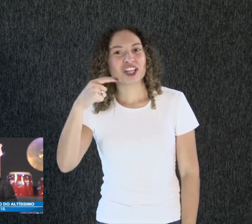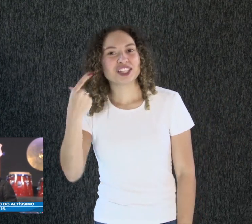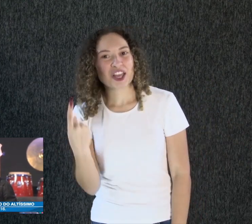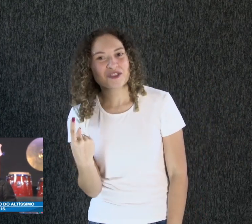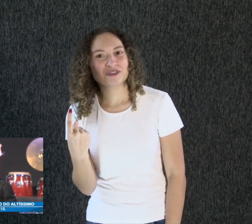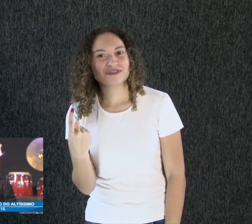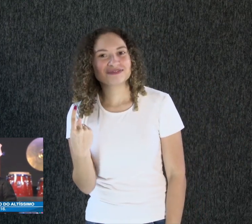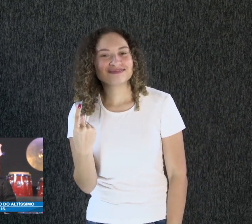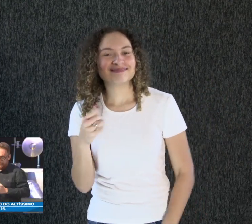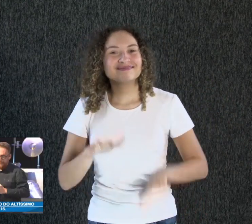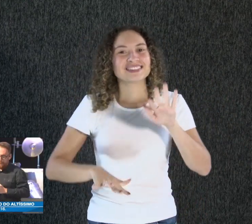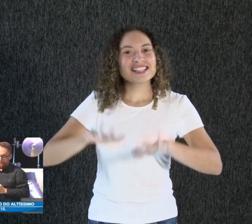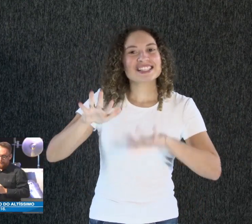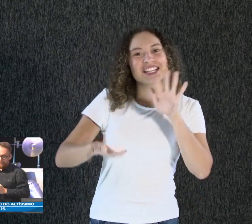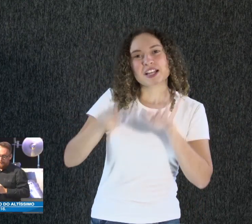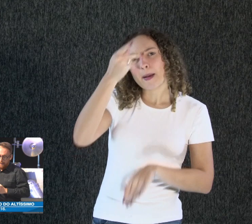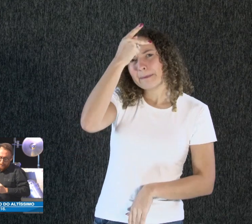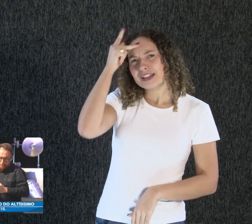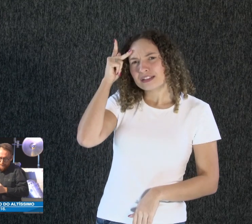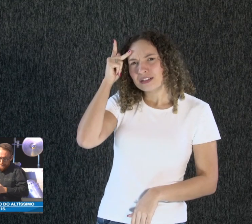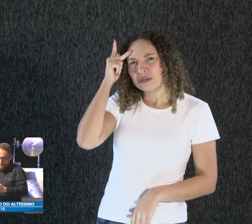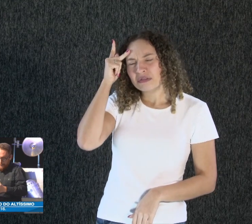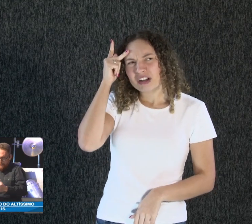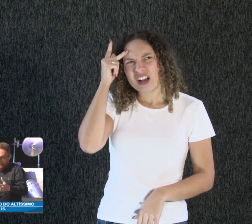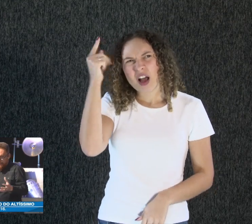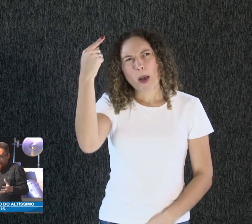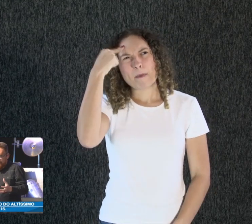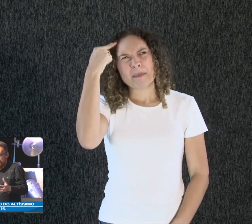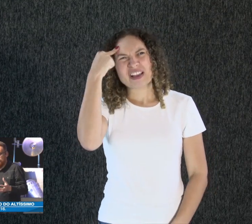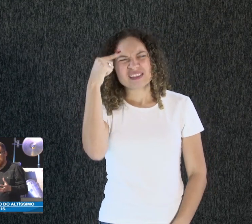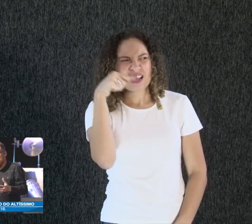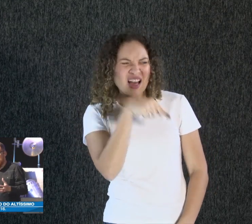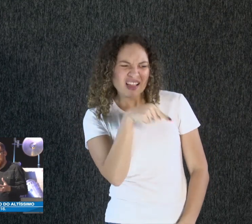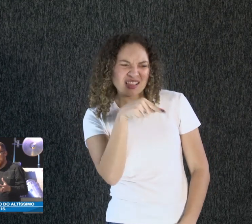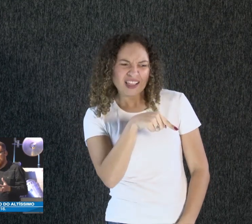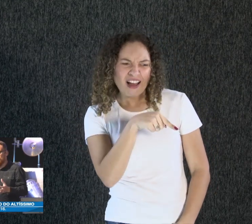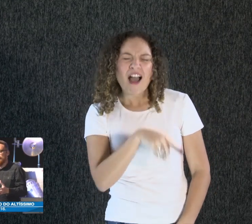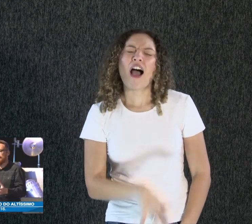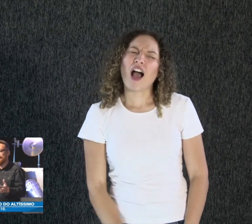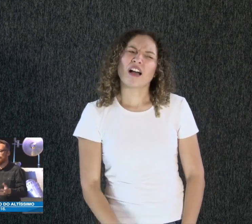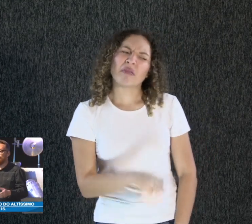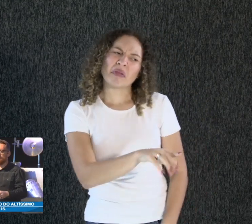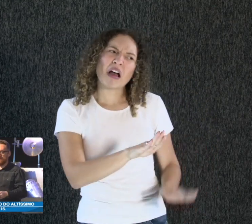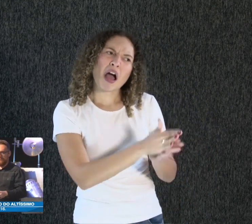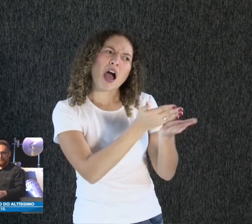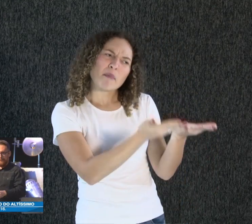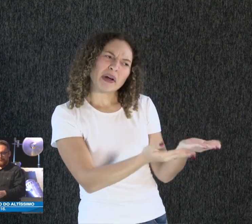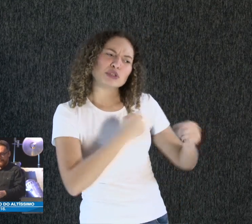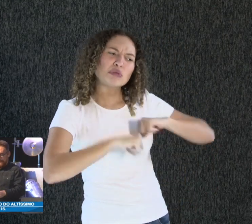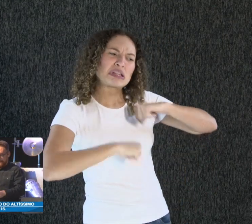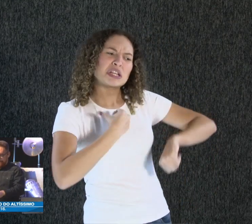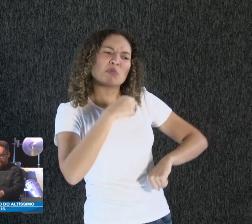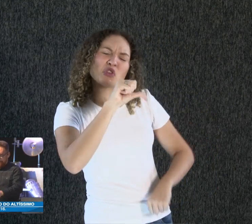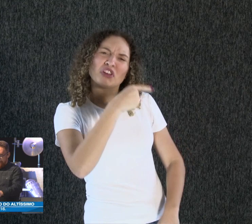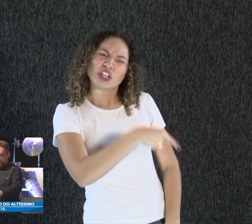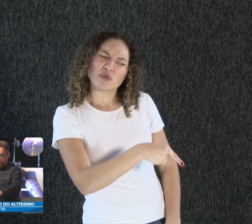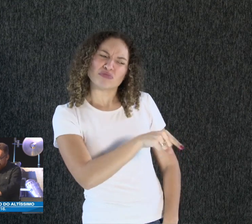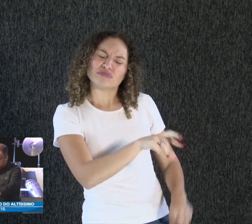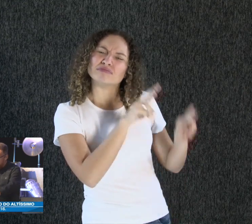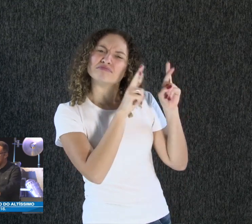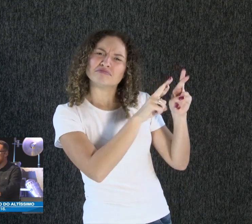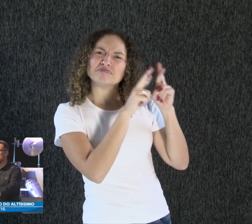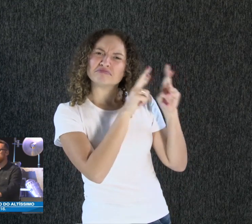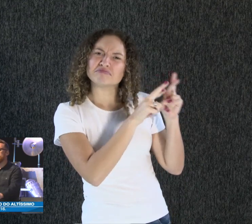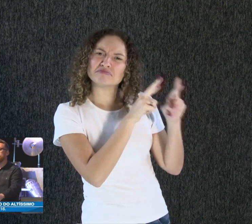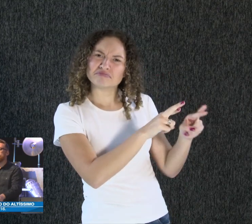salmo tão conhecido. Deixam aberta a Bíblia numa espécie de superstição, para